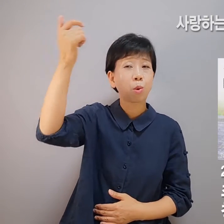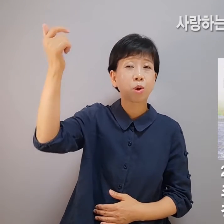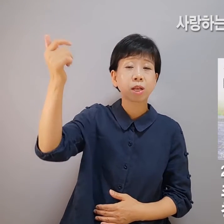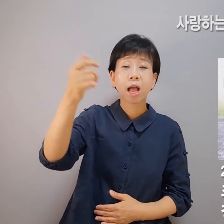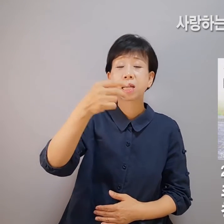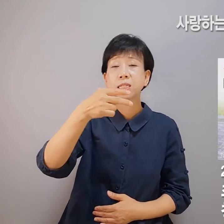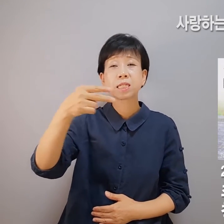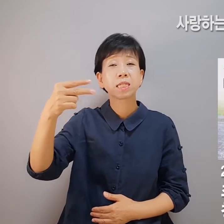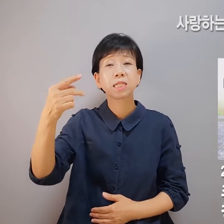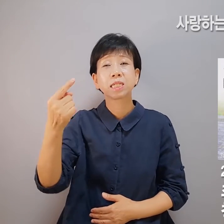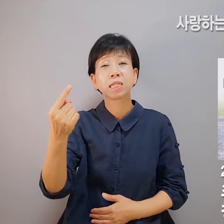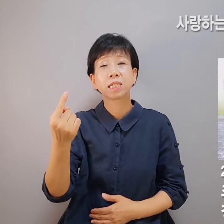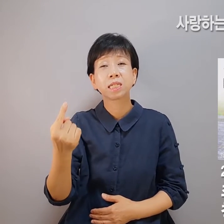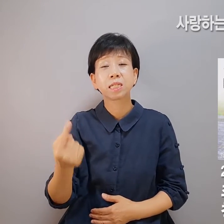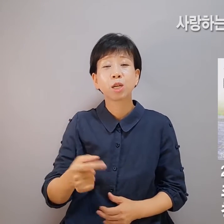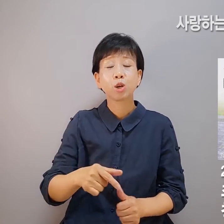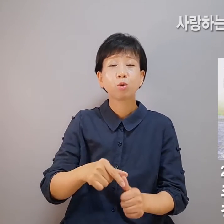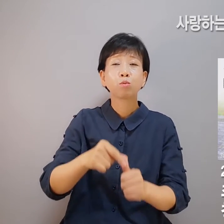영혼까지